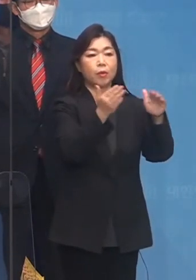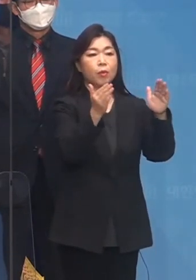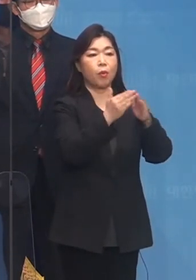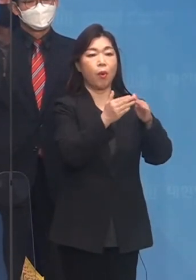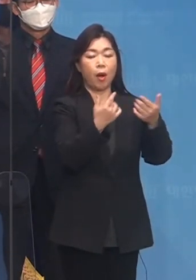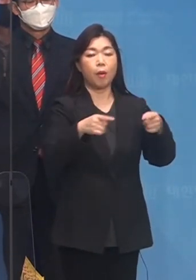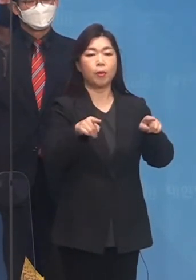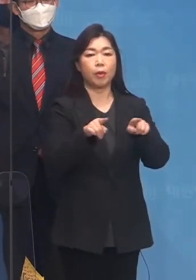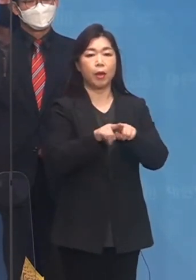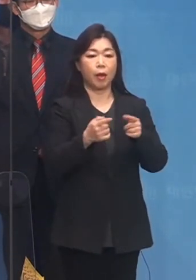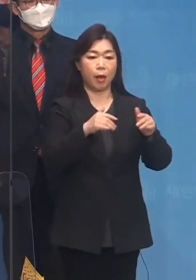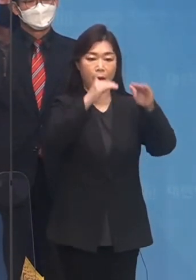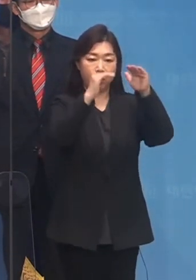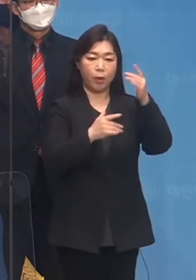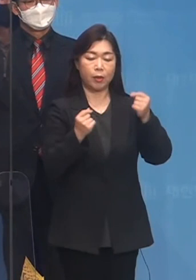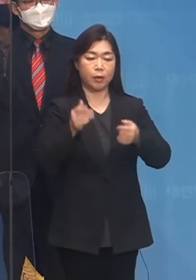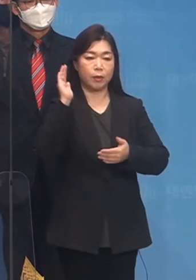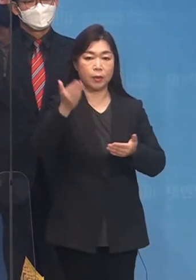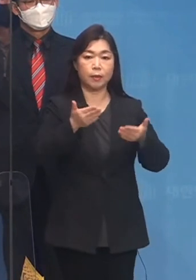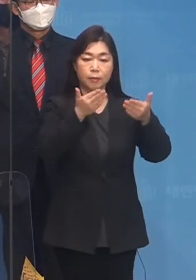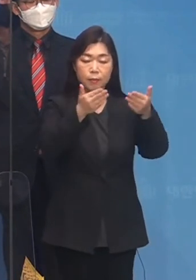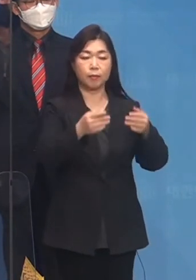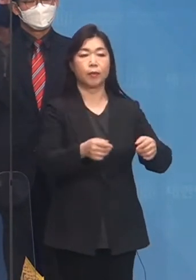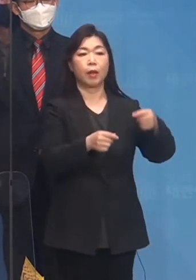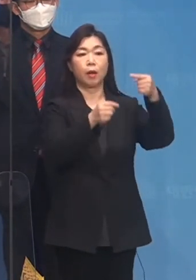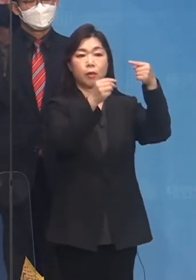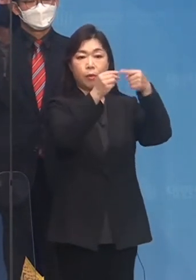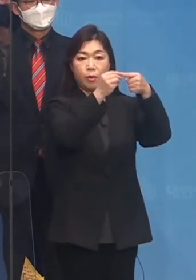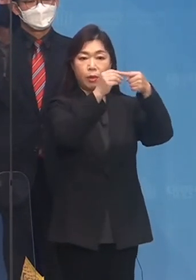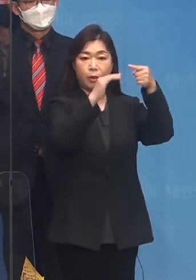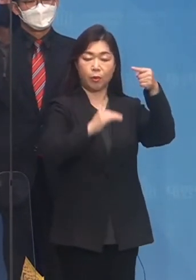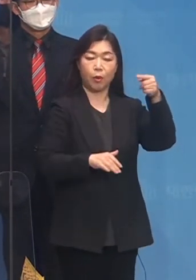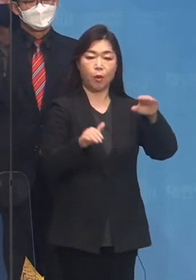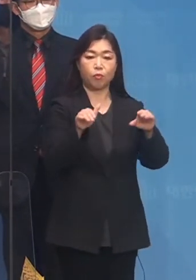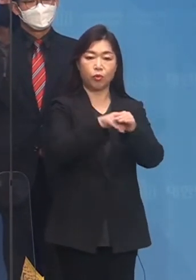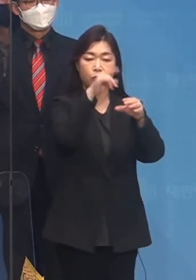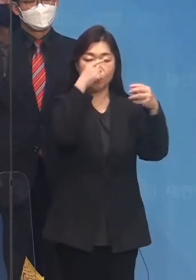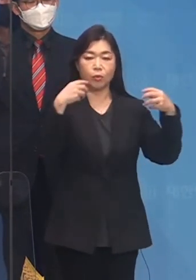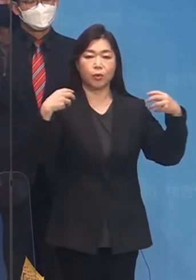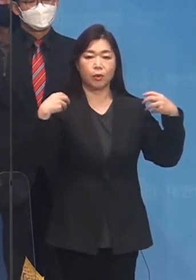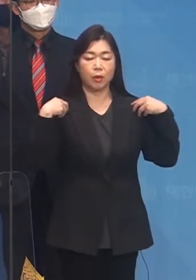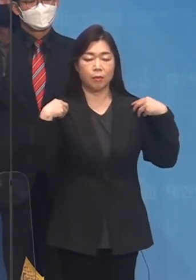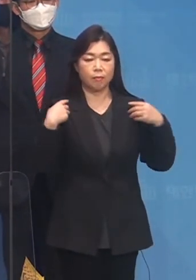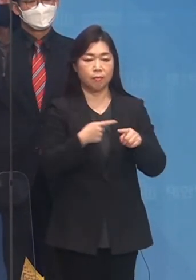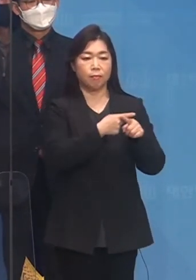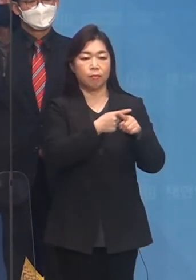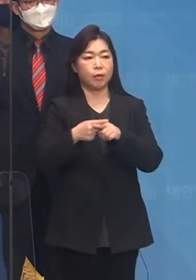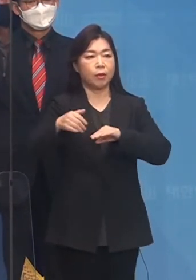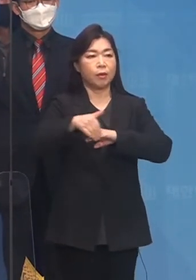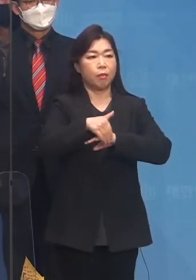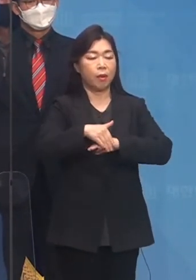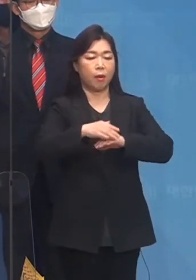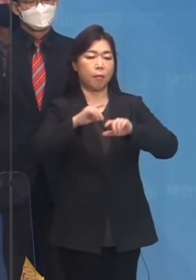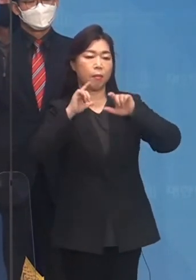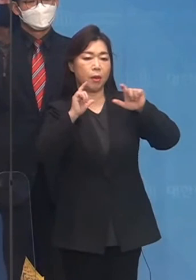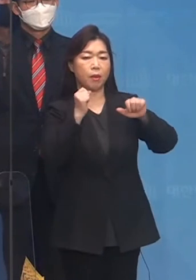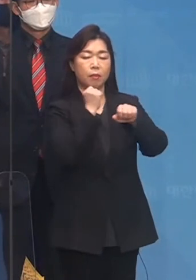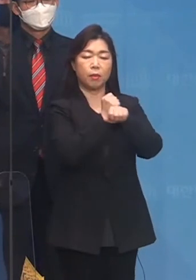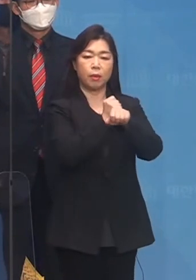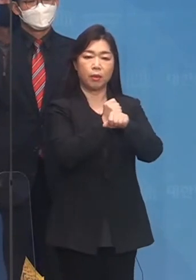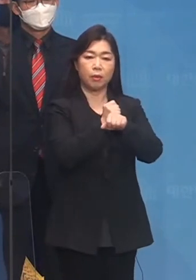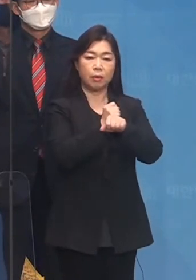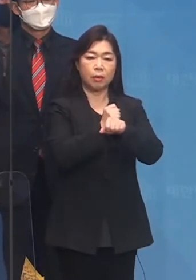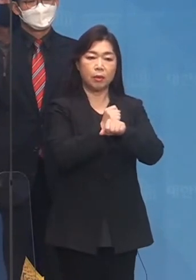다음과 같이 엄중히 촉구합니다. 첫째, 문재인 정부는 밀어붙이기식 가축 전염병